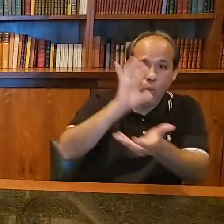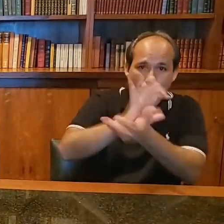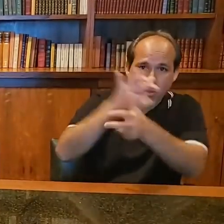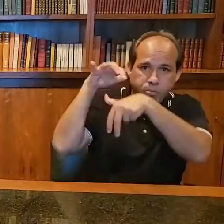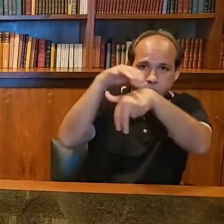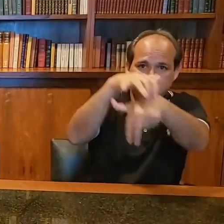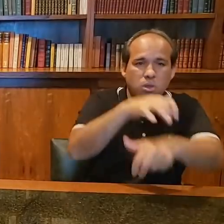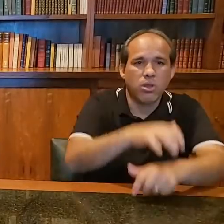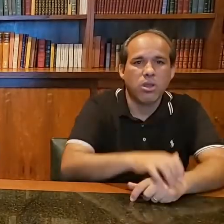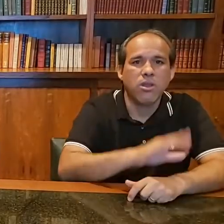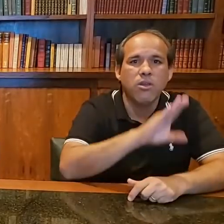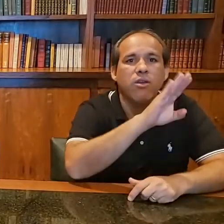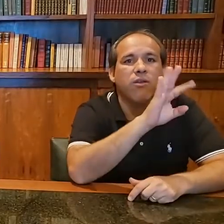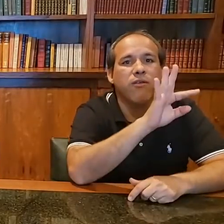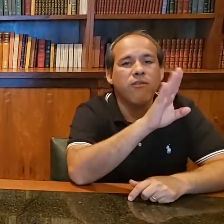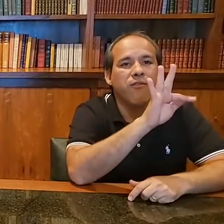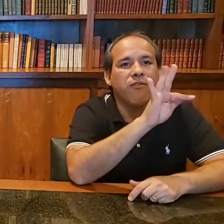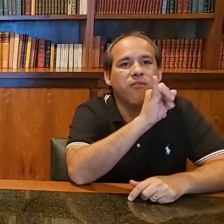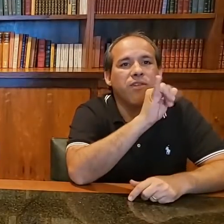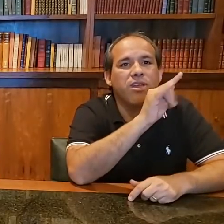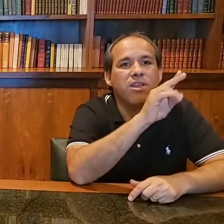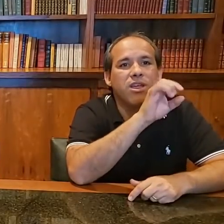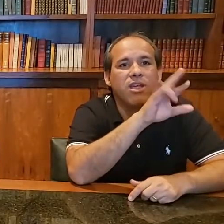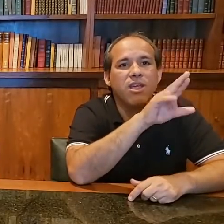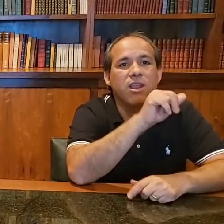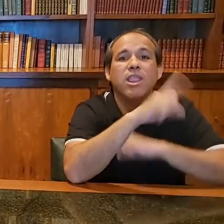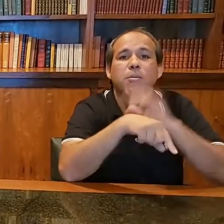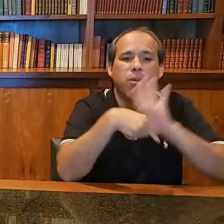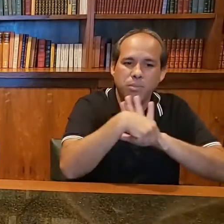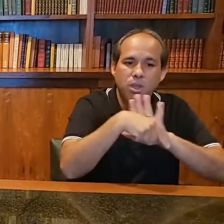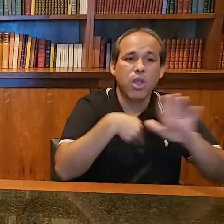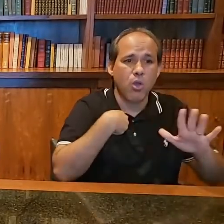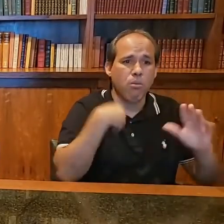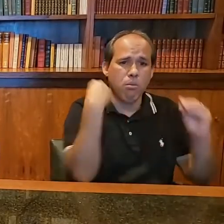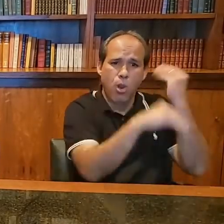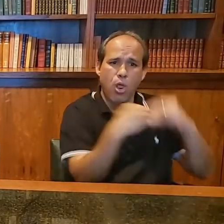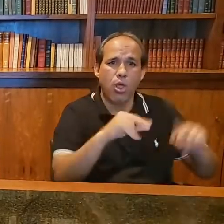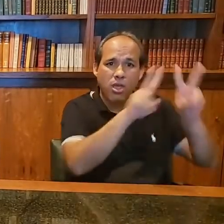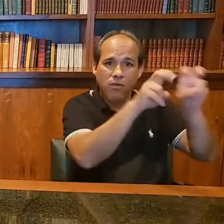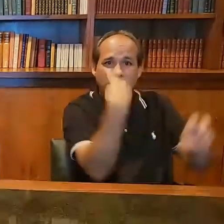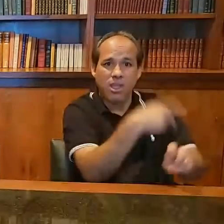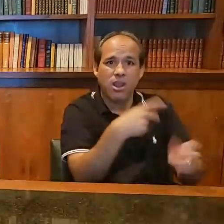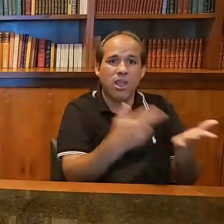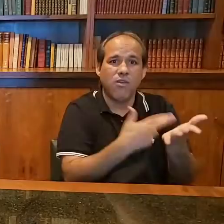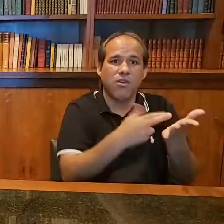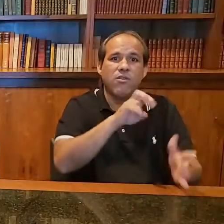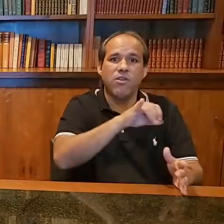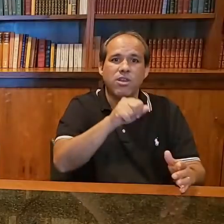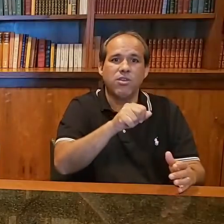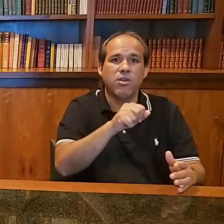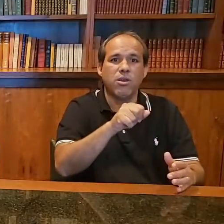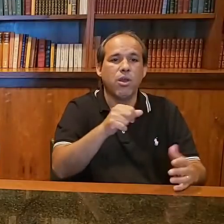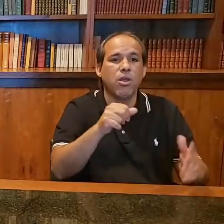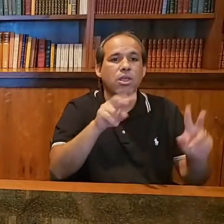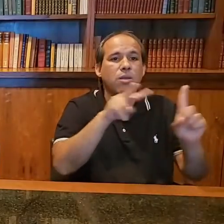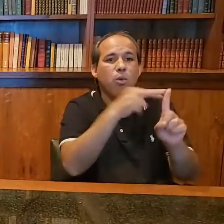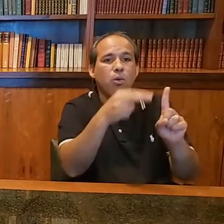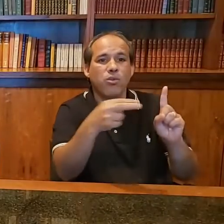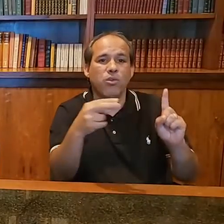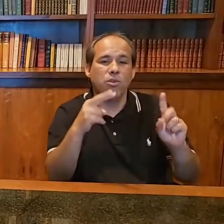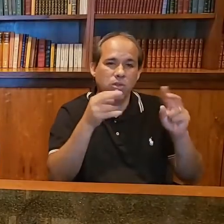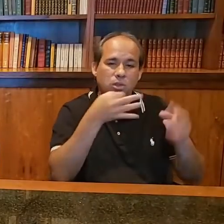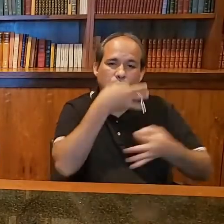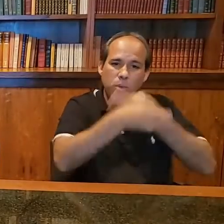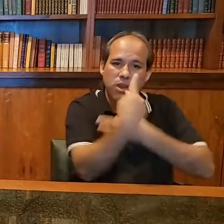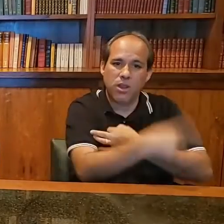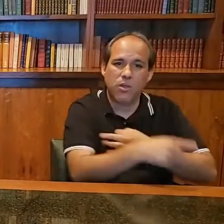Acriso Figueira, e foi feita a sindicância, porque eu fiz uma matéria na seção Ponto de Vista da revista Veja. O título era O Salário Está